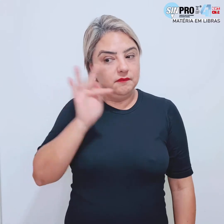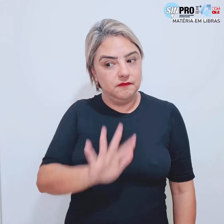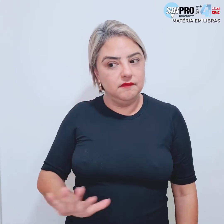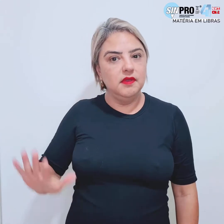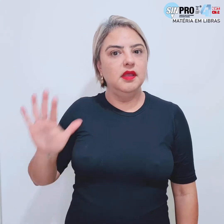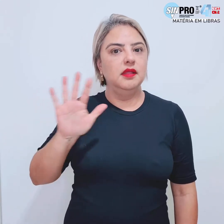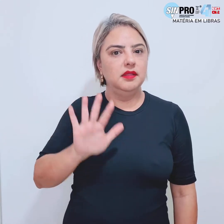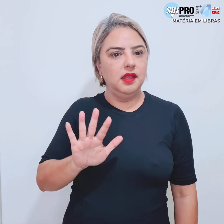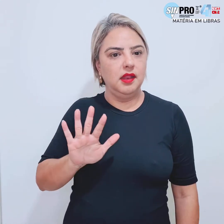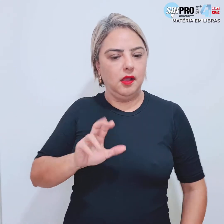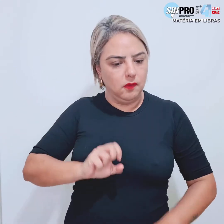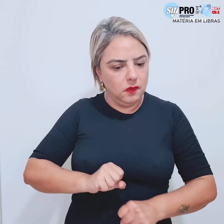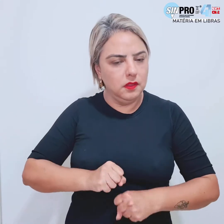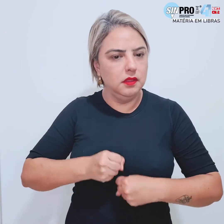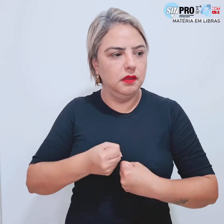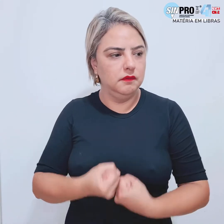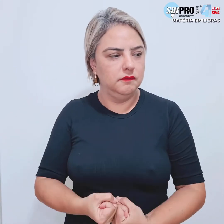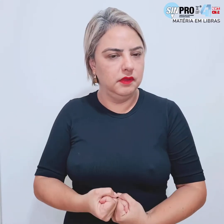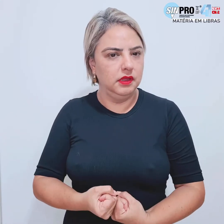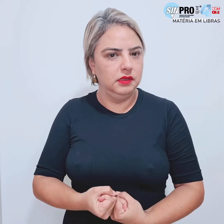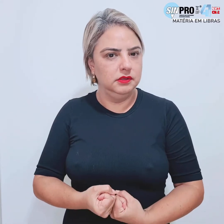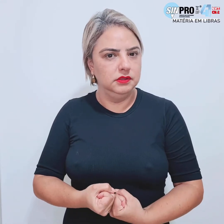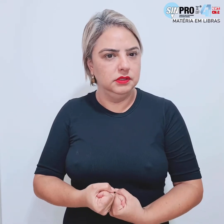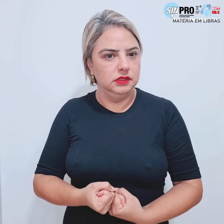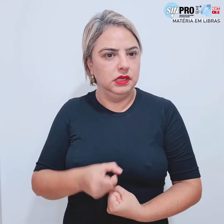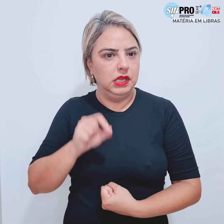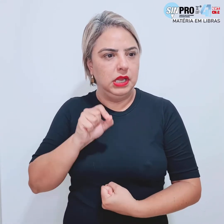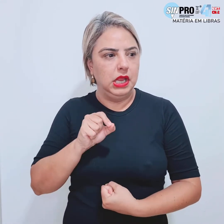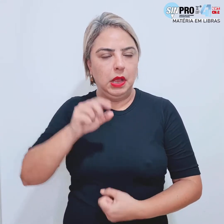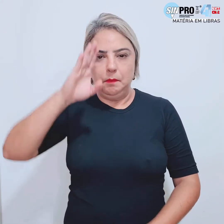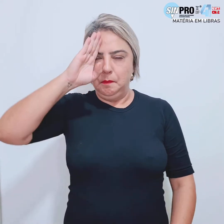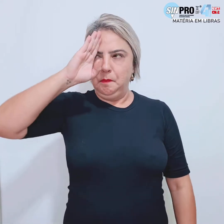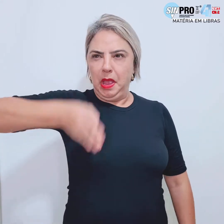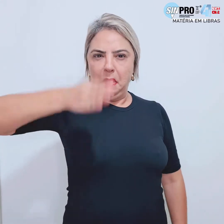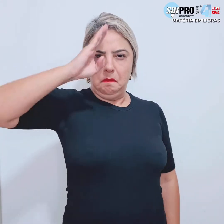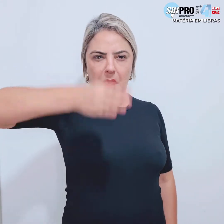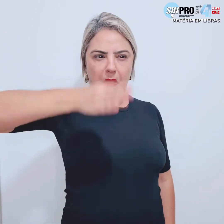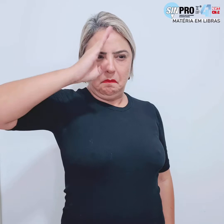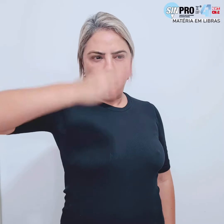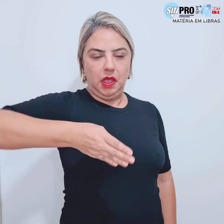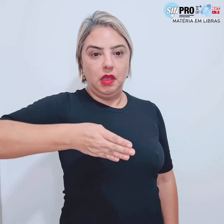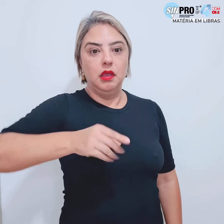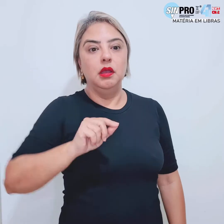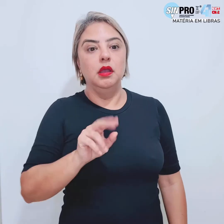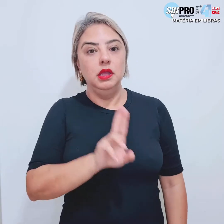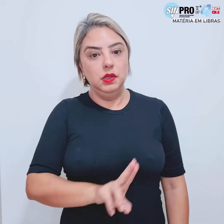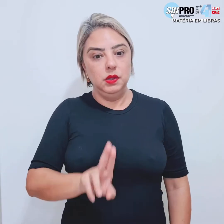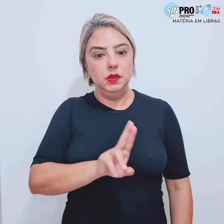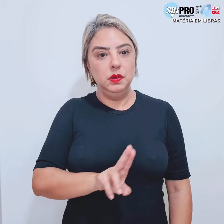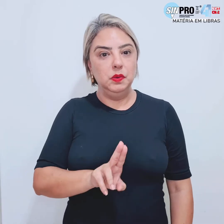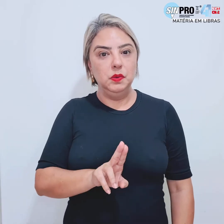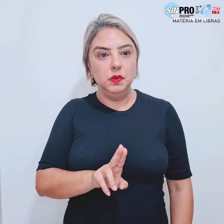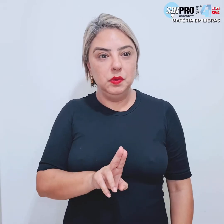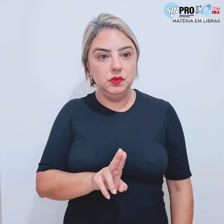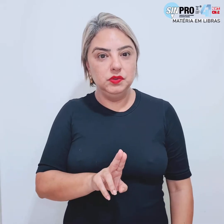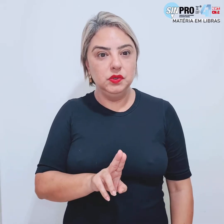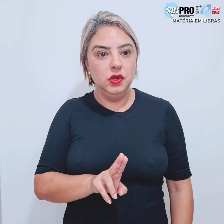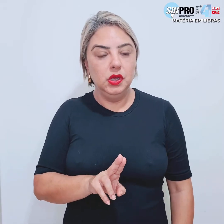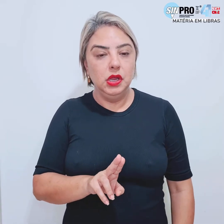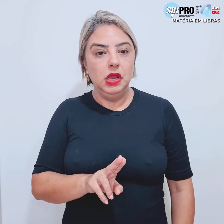federal, que defende abertamente ditaduras militares, o uso indiscriminado de